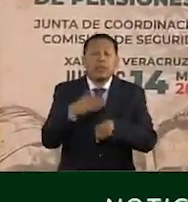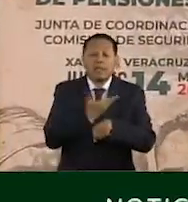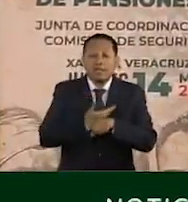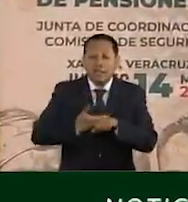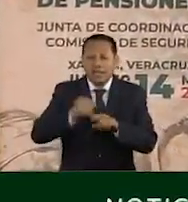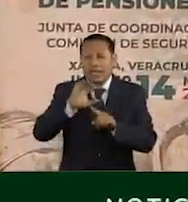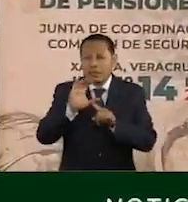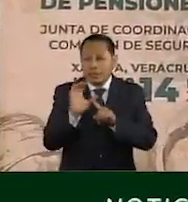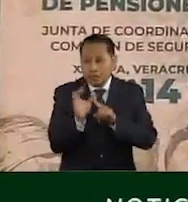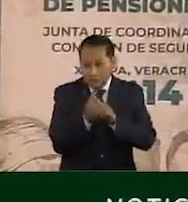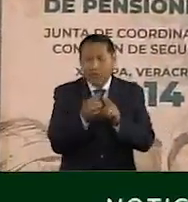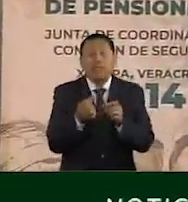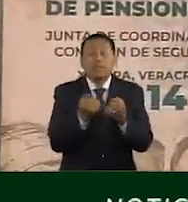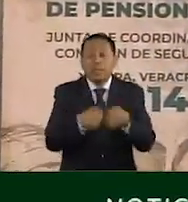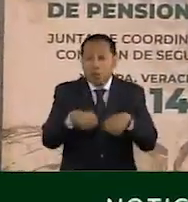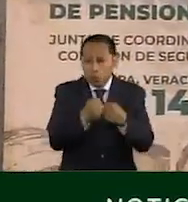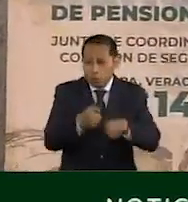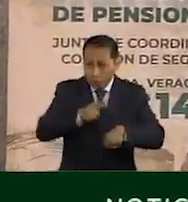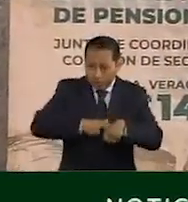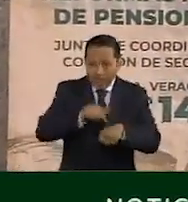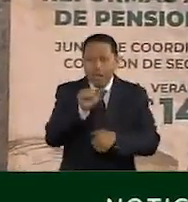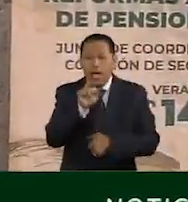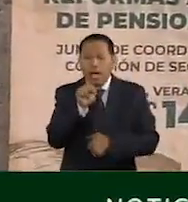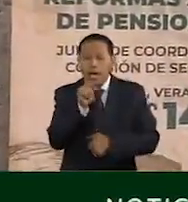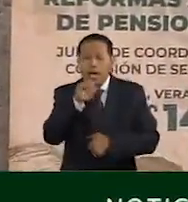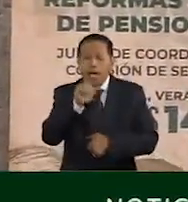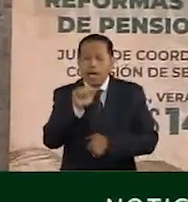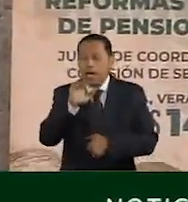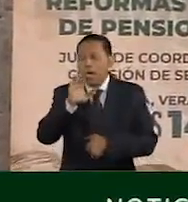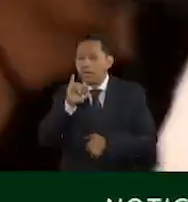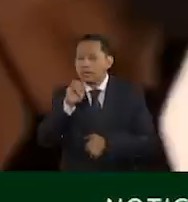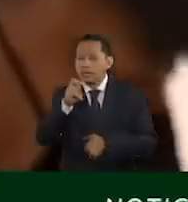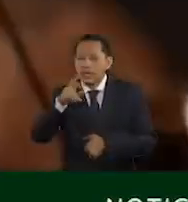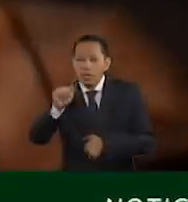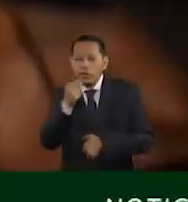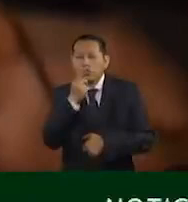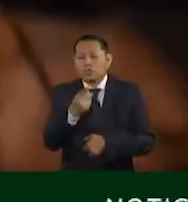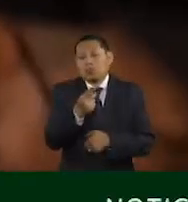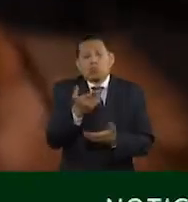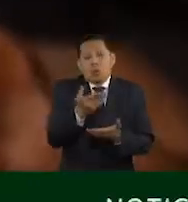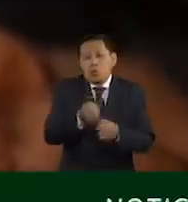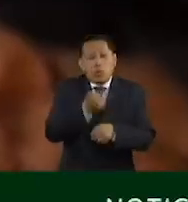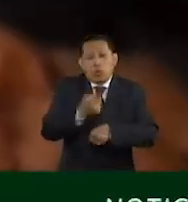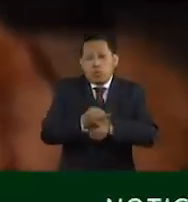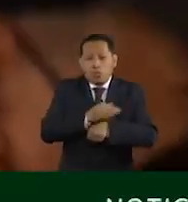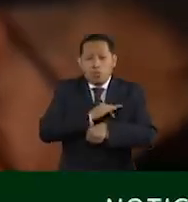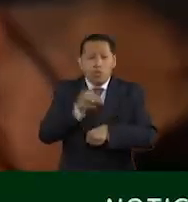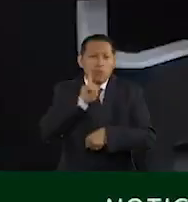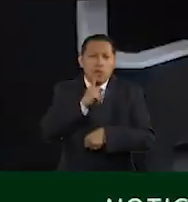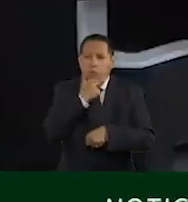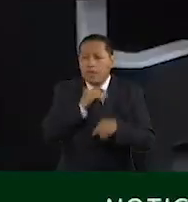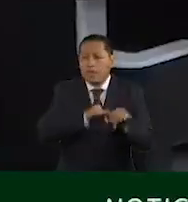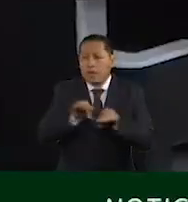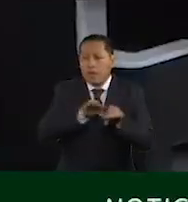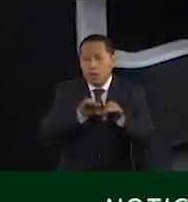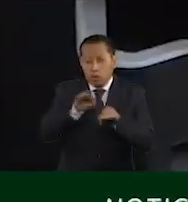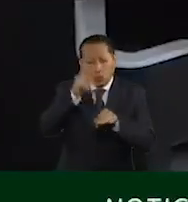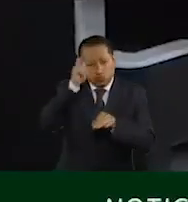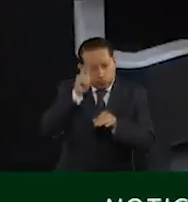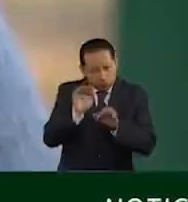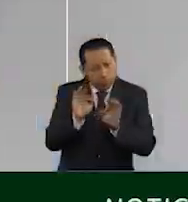Social, Angélica Cisneros, afirmó que esta es la oportunidad de otorgar pensiones justas a los y las trabajadoras de México.